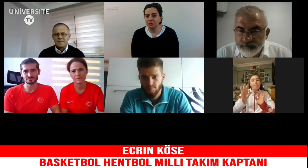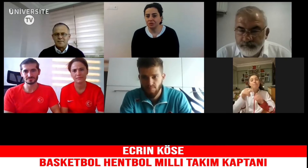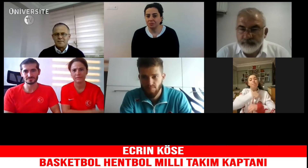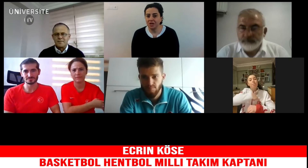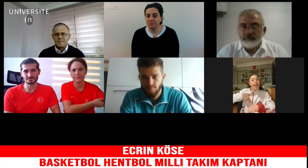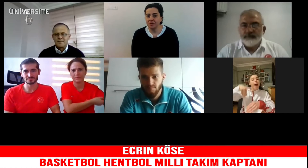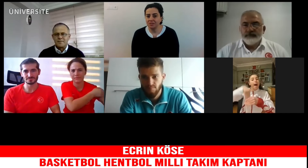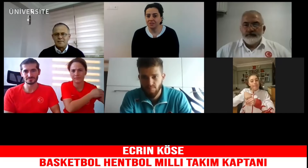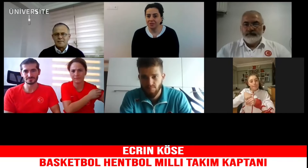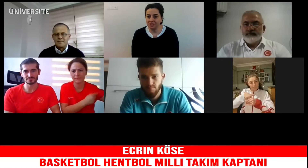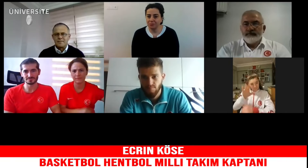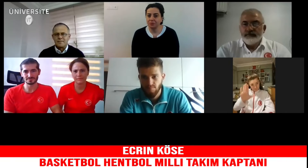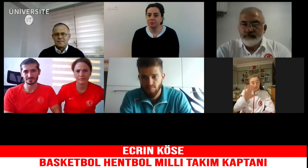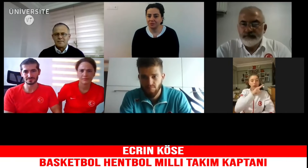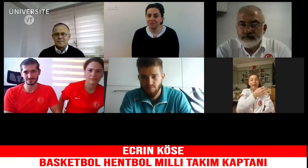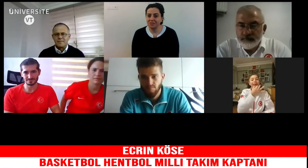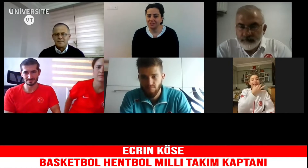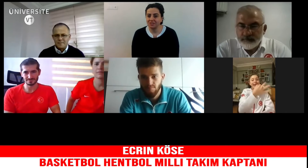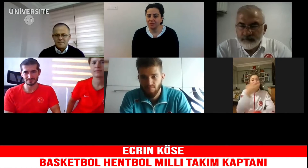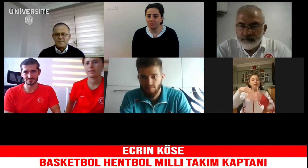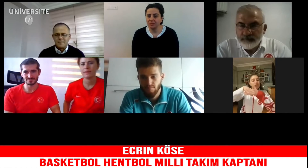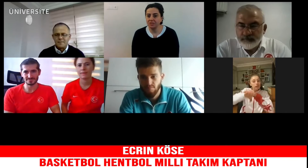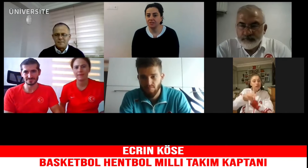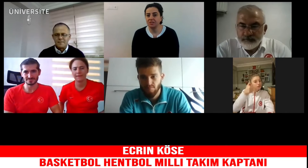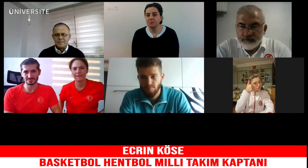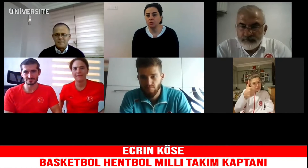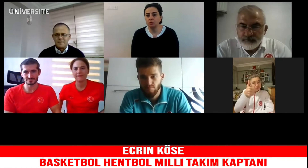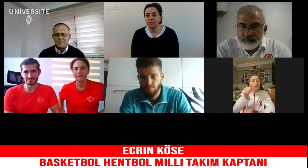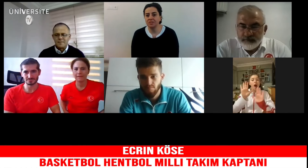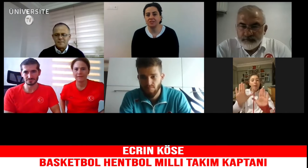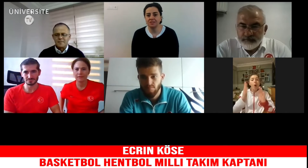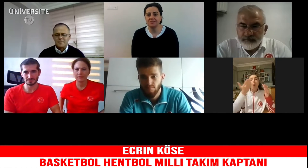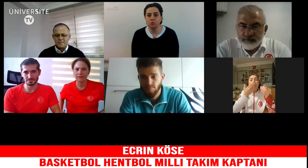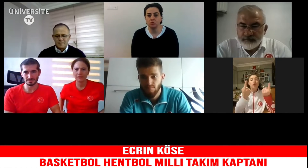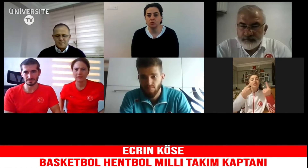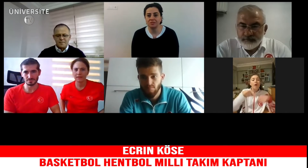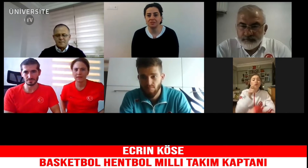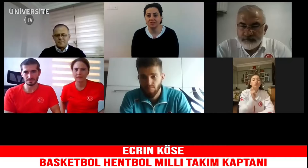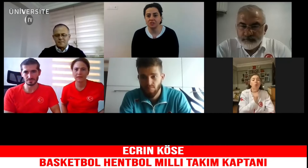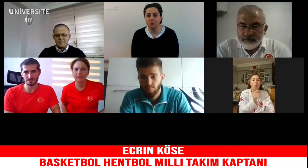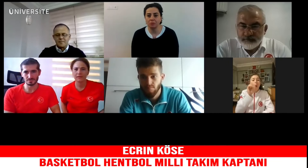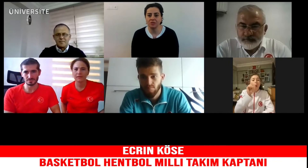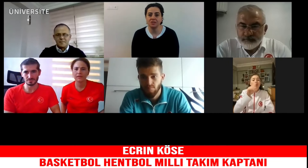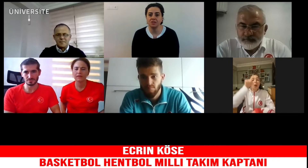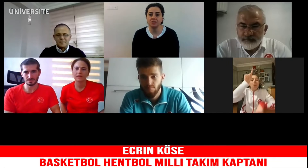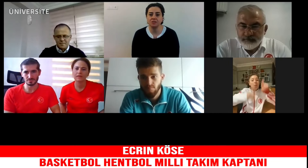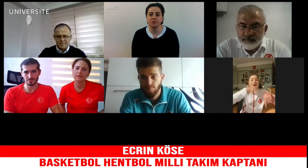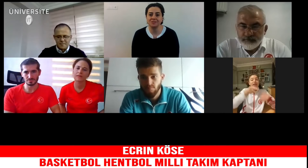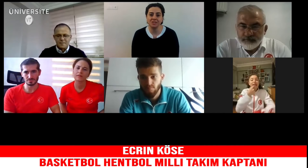hem okuyorum hem antrenman yapıyorum demiştim milli takım kampında. Okuluma da izin konusunda sıkıntı yaşamıyorum